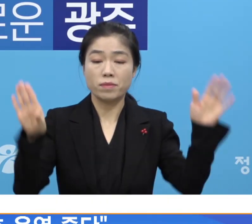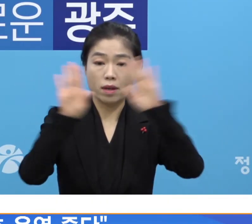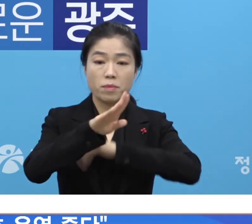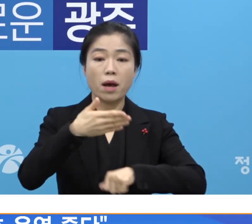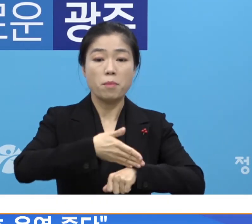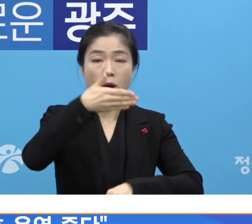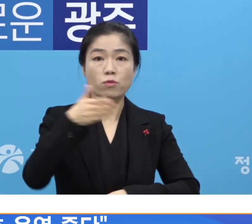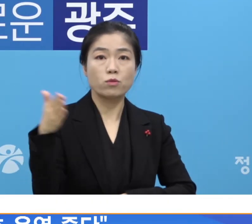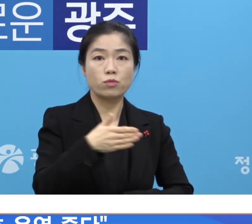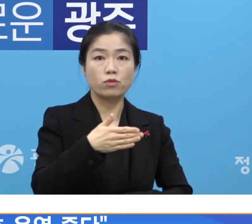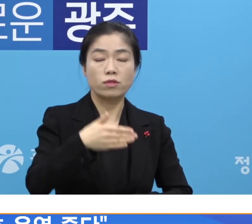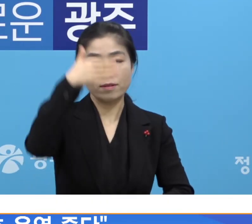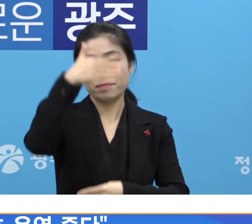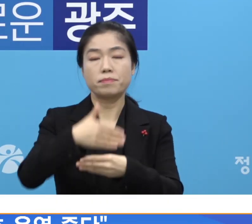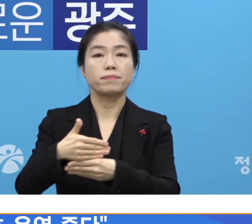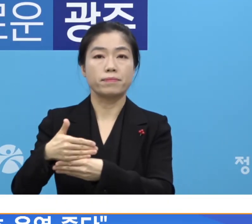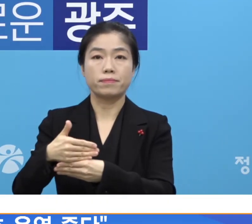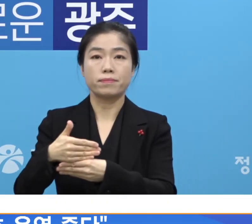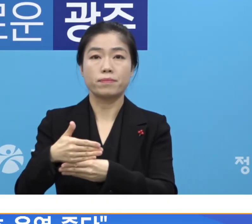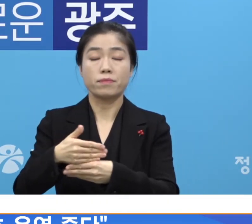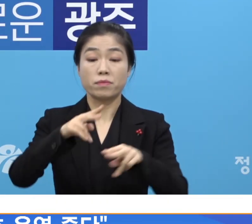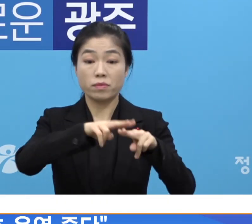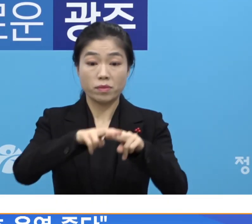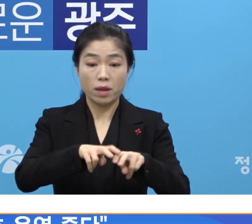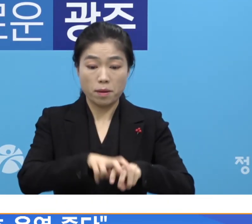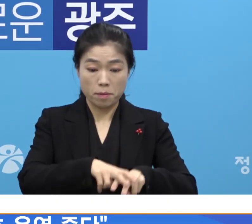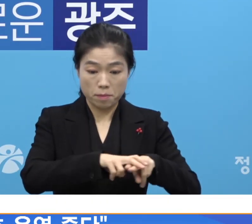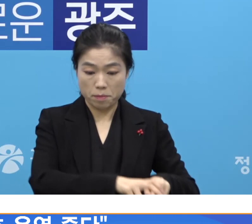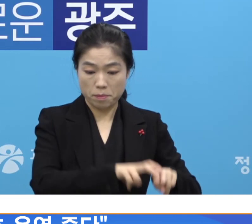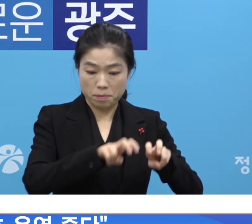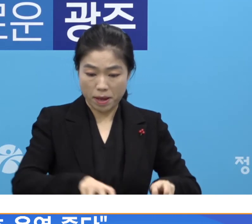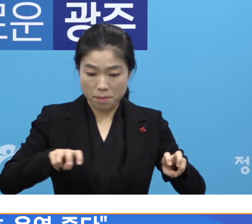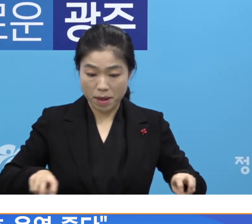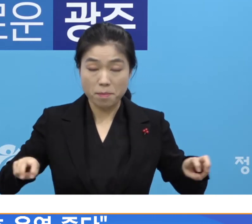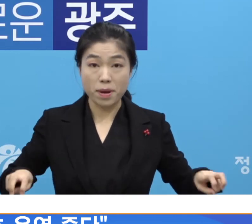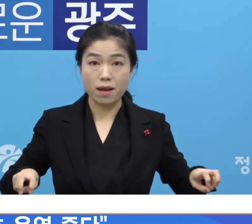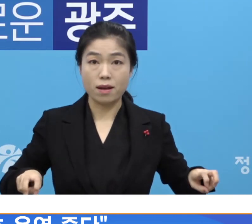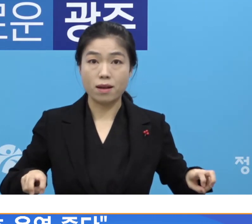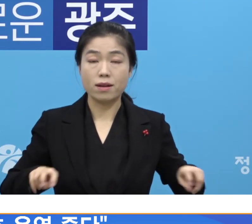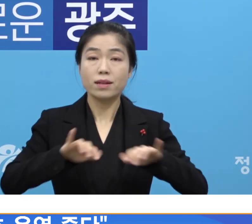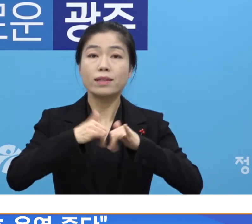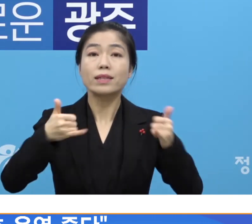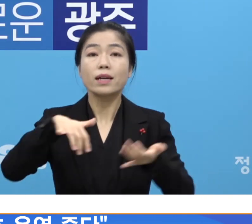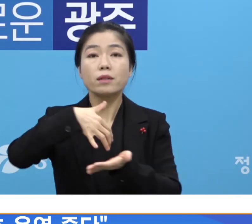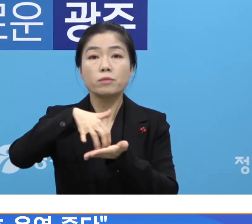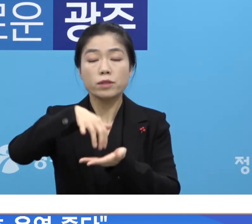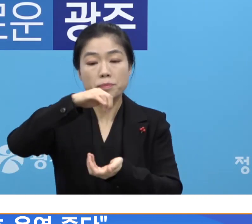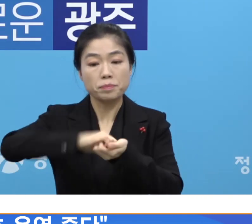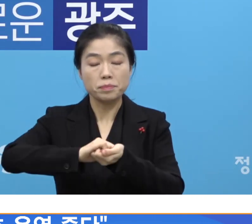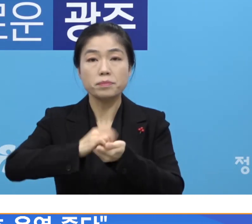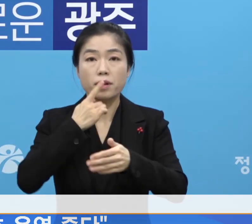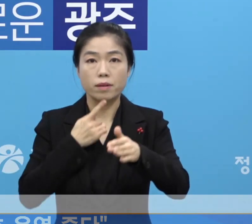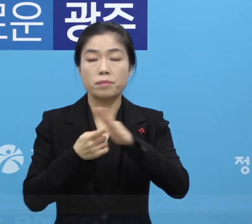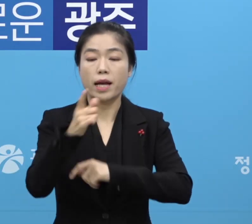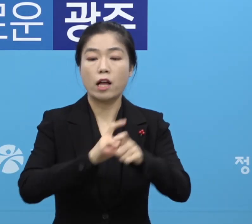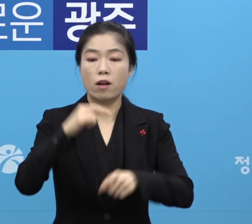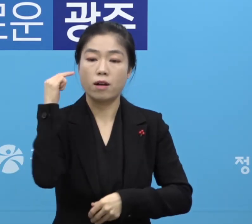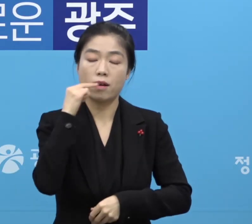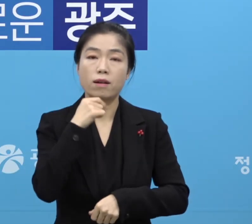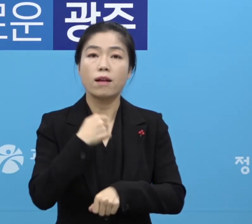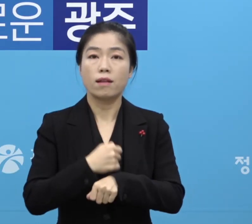이후 운영이 중단되며 좌석 띄우기를 통한 이용 인한 인원 제한 조치를